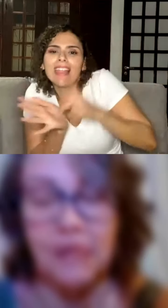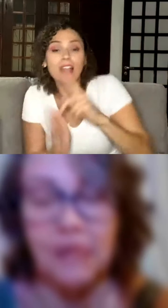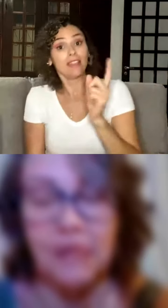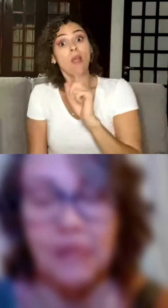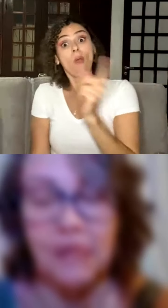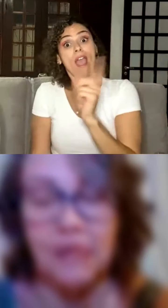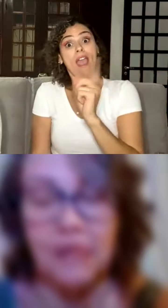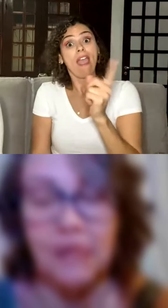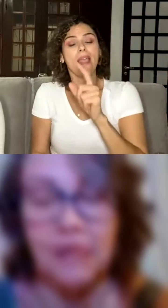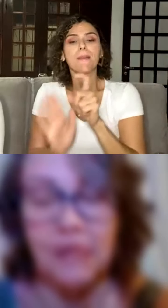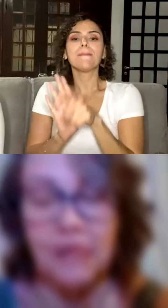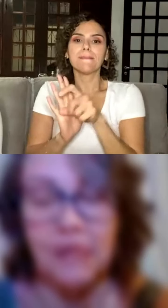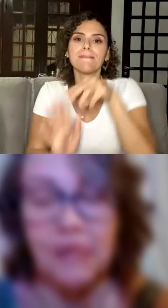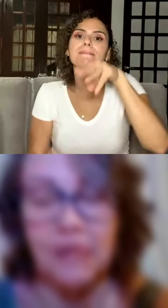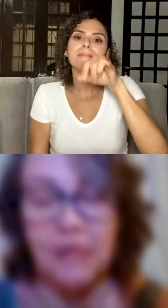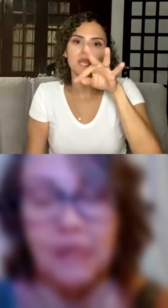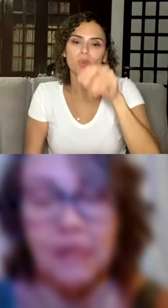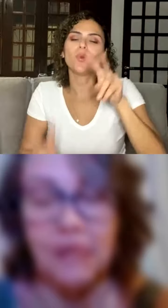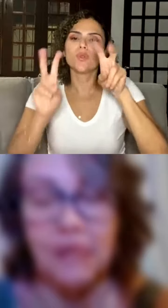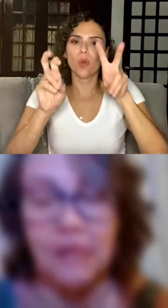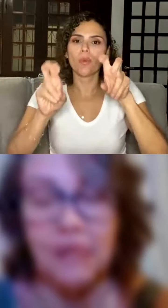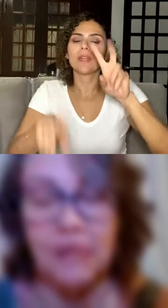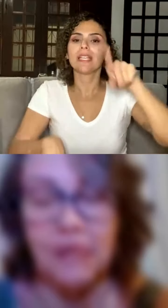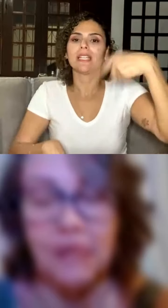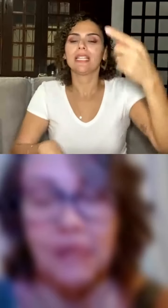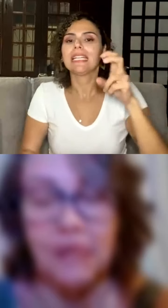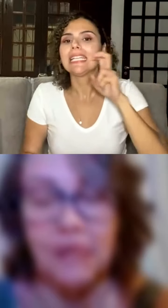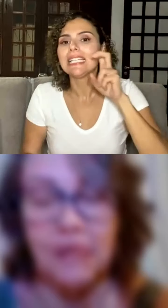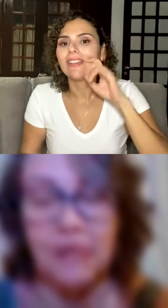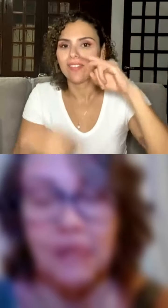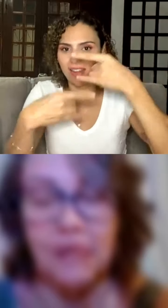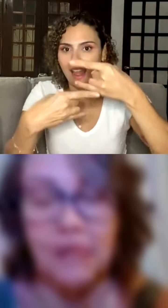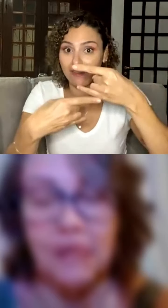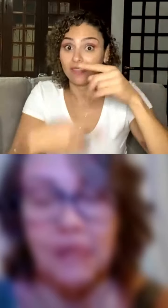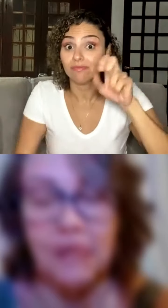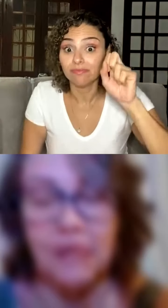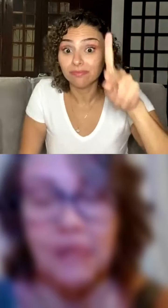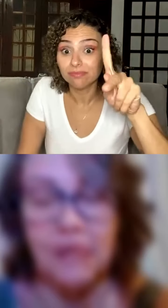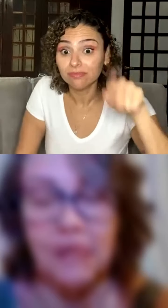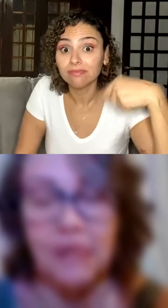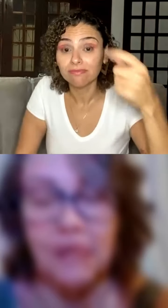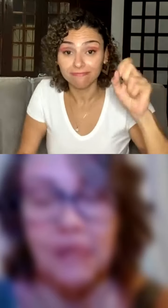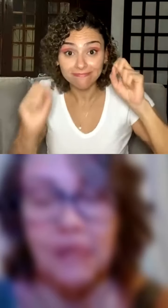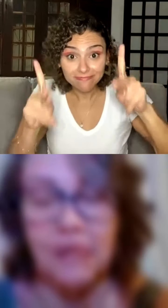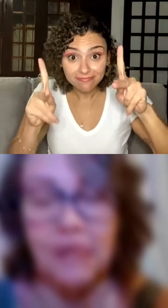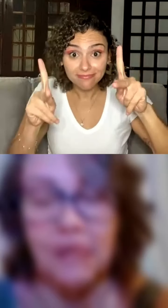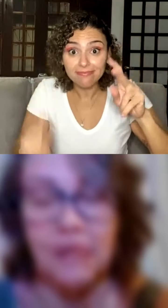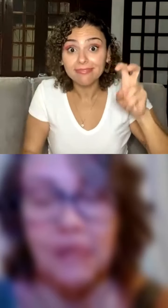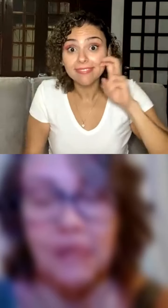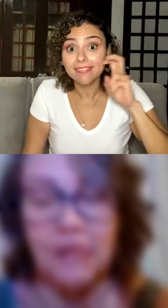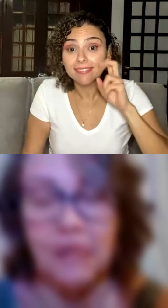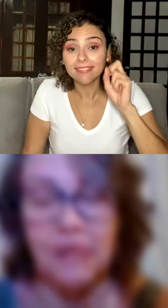e nunca são. É isso que eu quero falar para vocês. Tá bom?